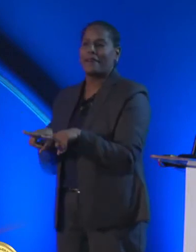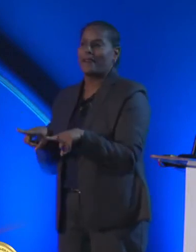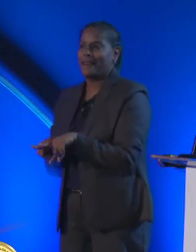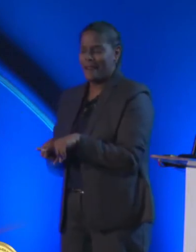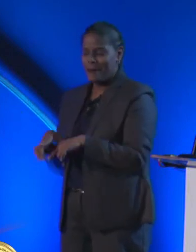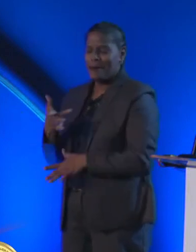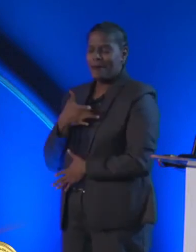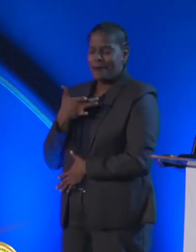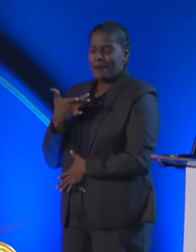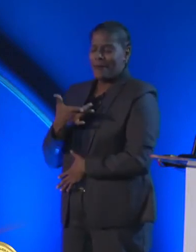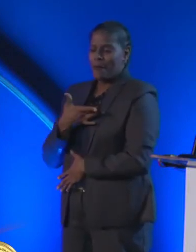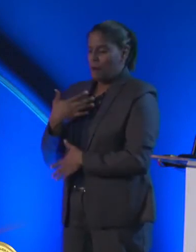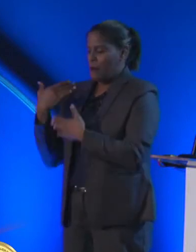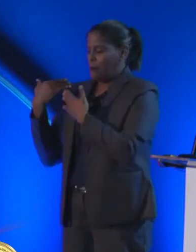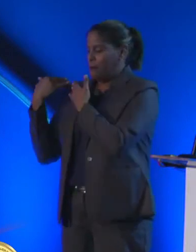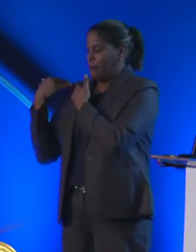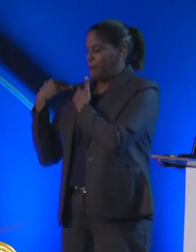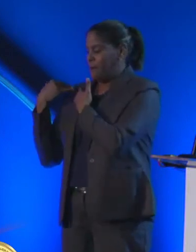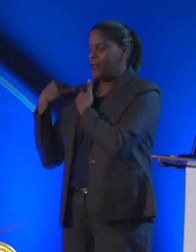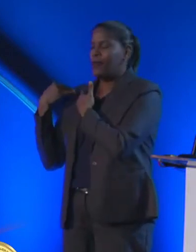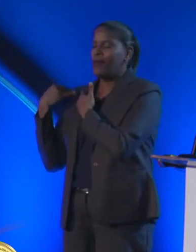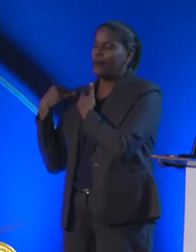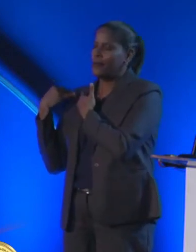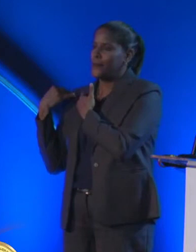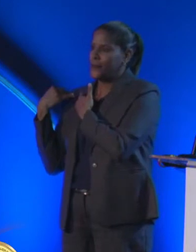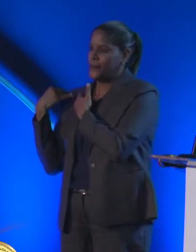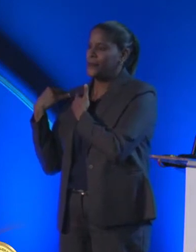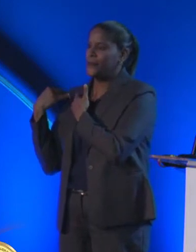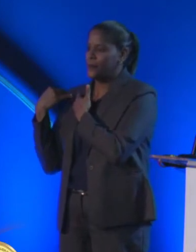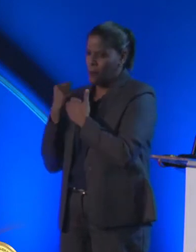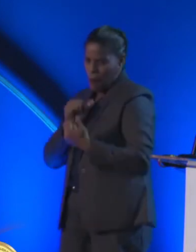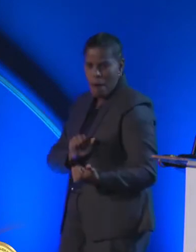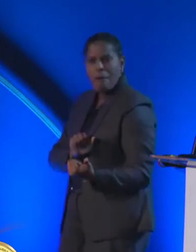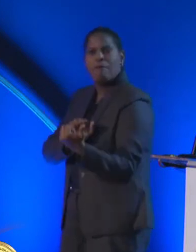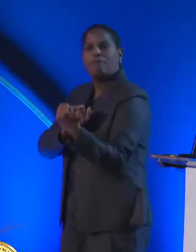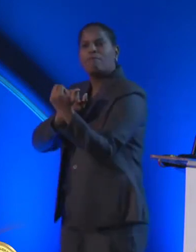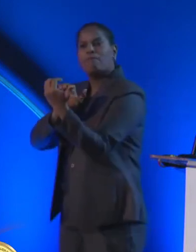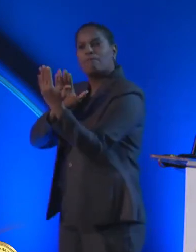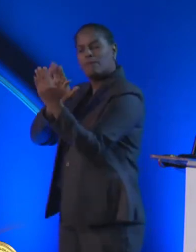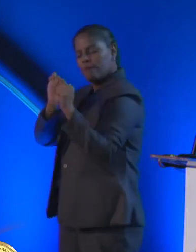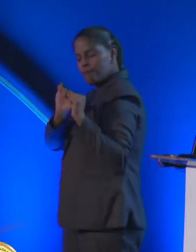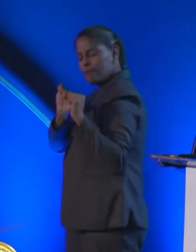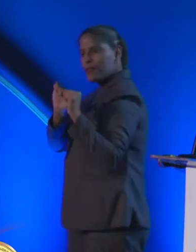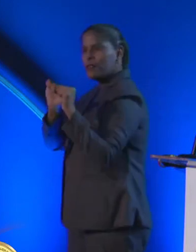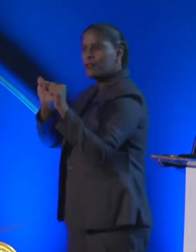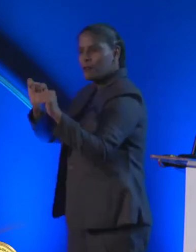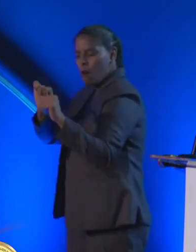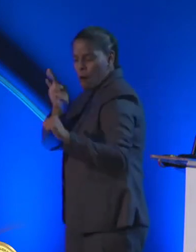siento sobre mis hombros el imperante desafío de seguir